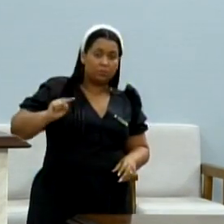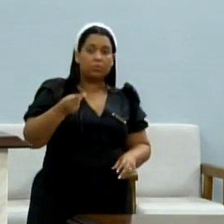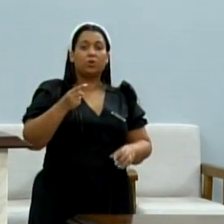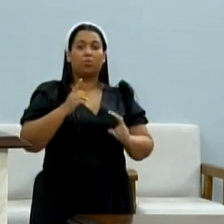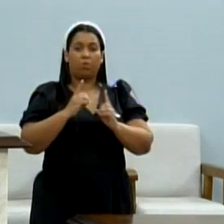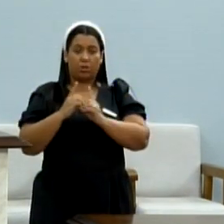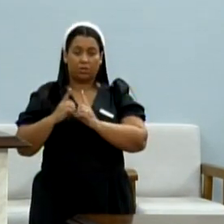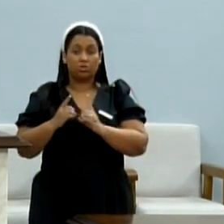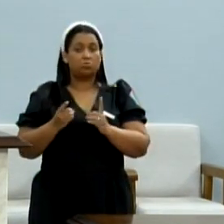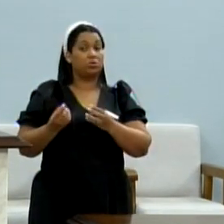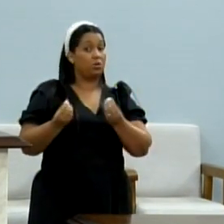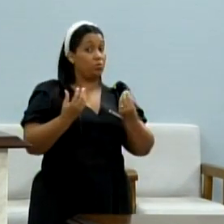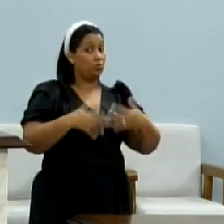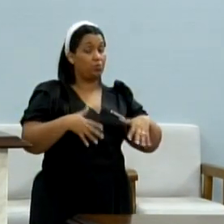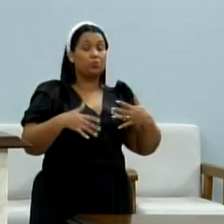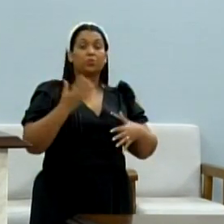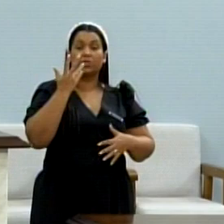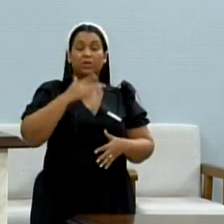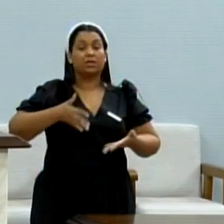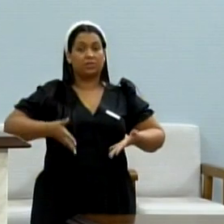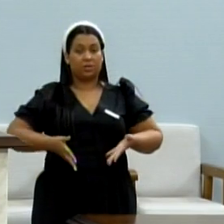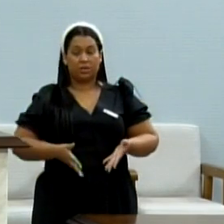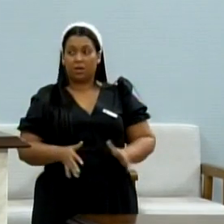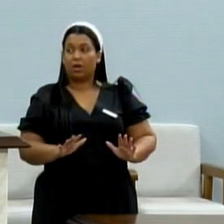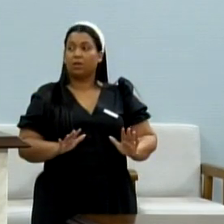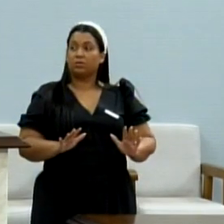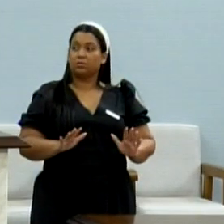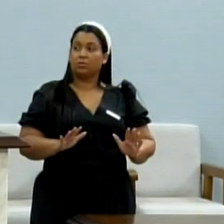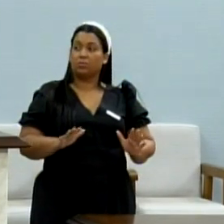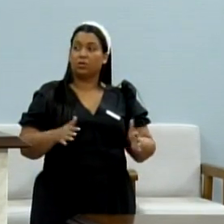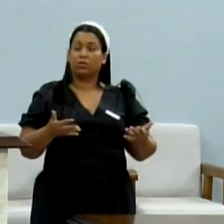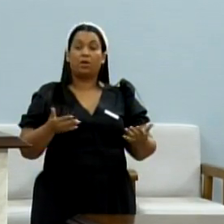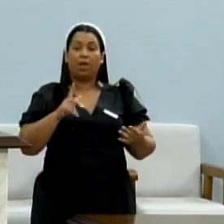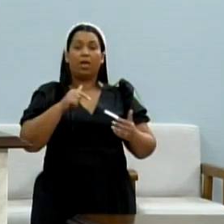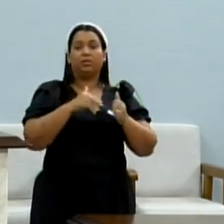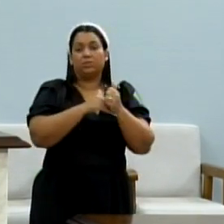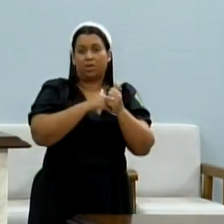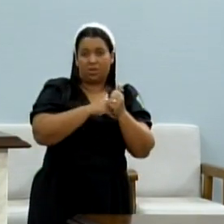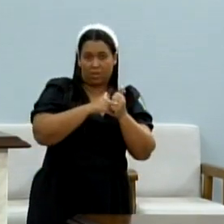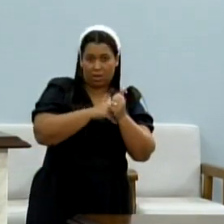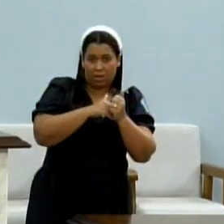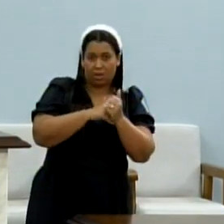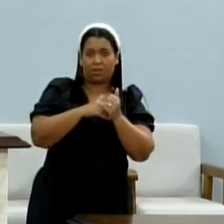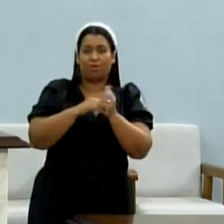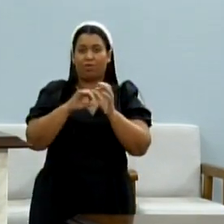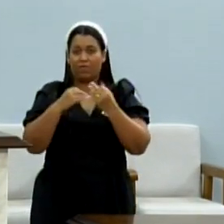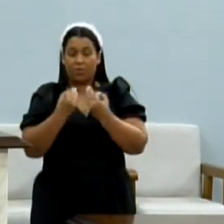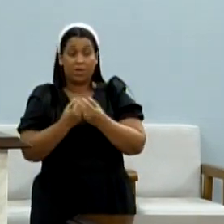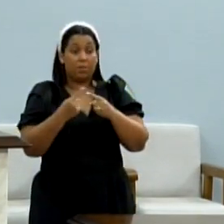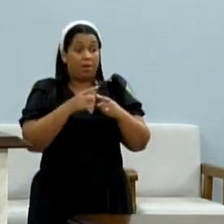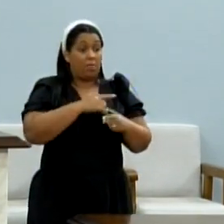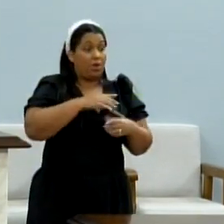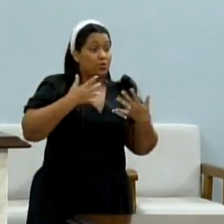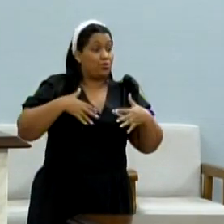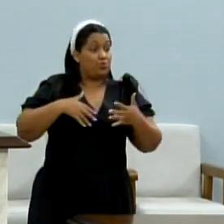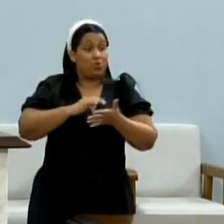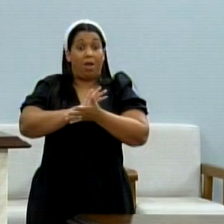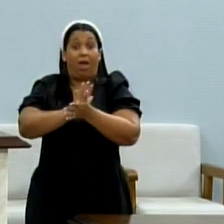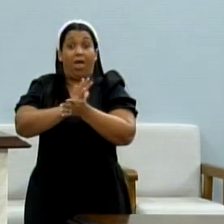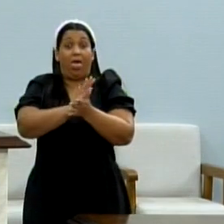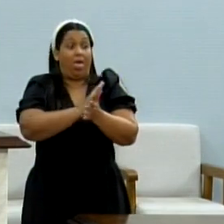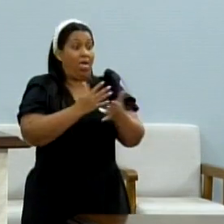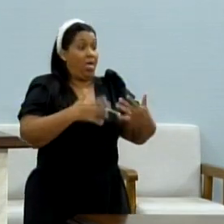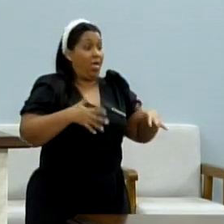Tem muitas crianças que nascem assim, a maioria é um segredo familiar, por medo de preconceito. Chega a